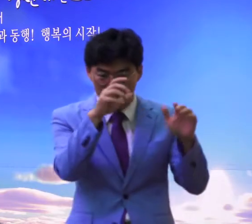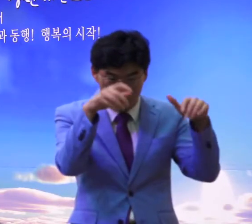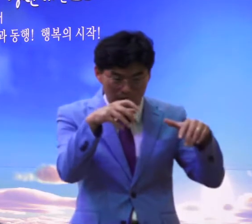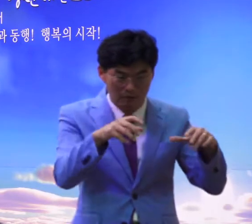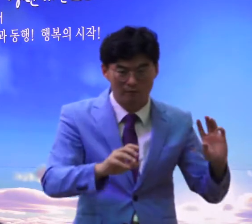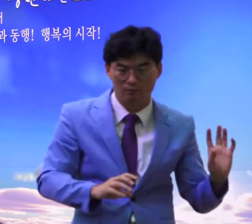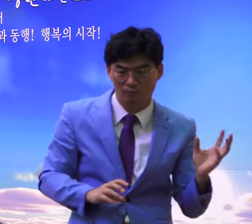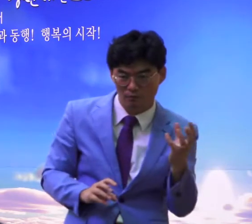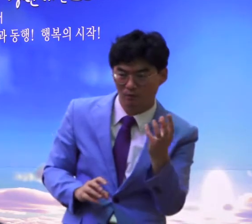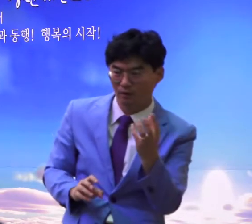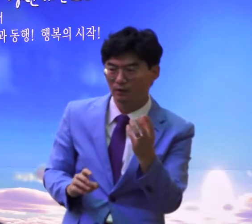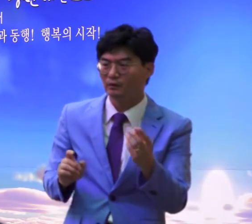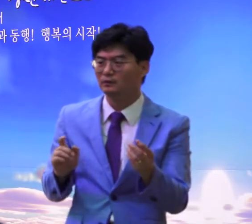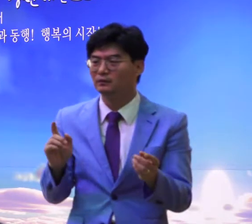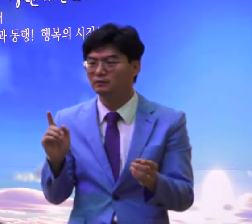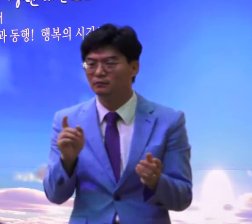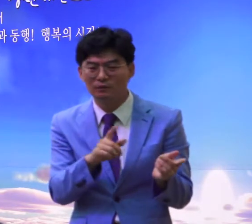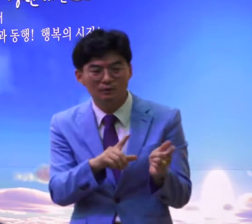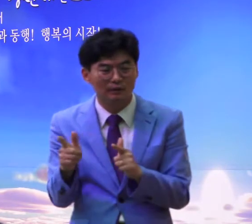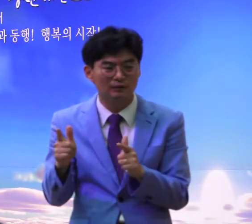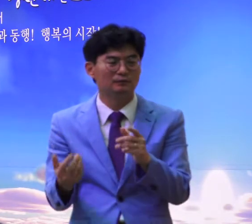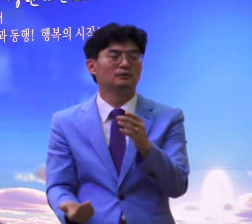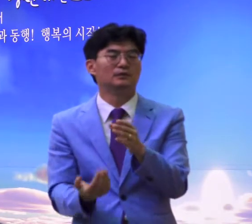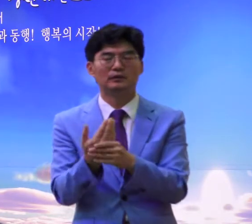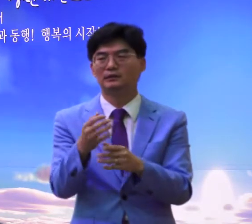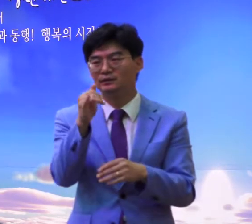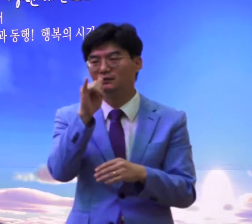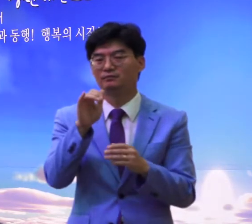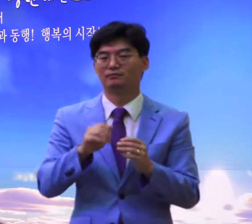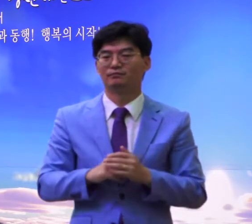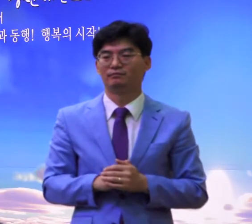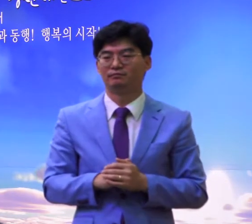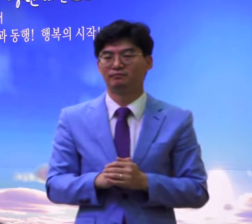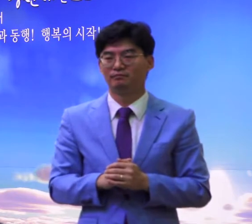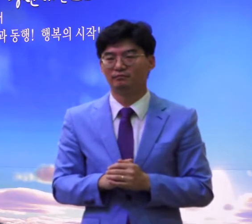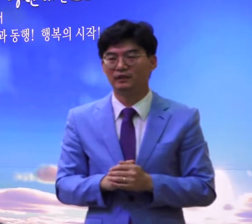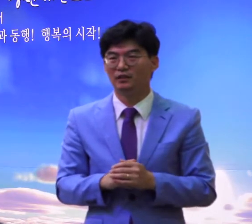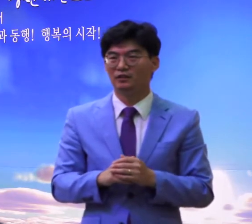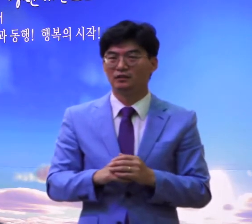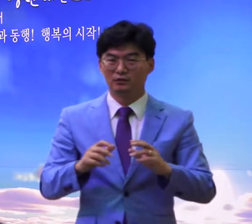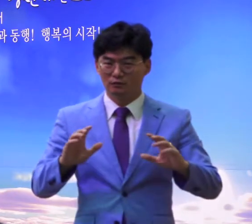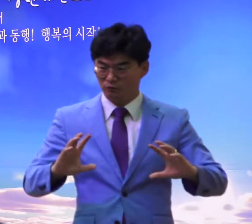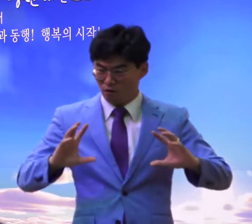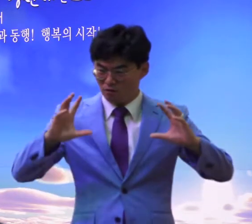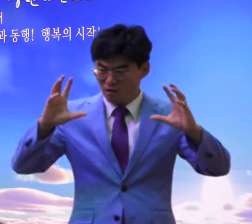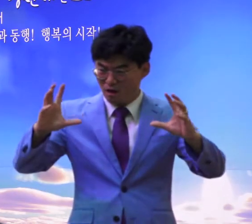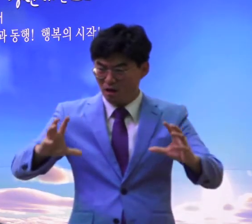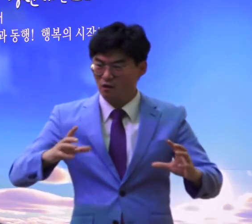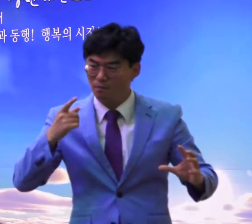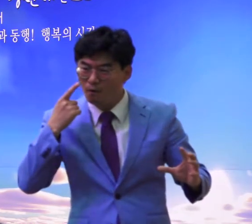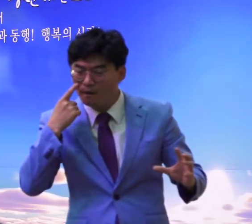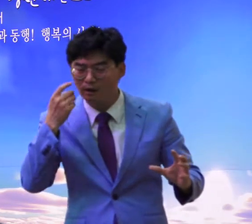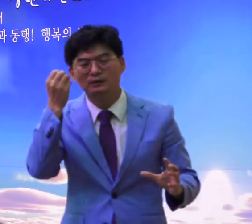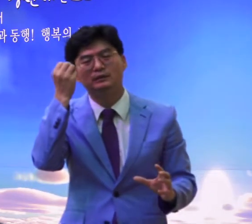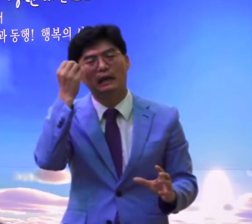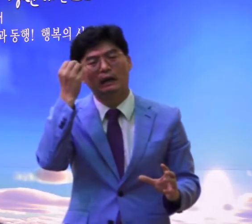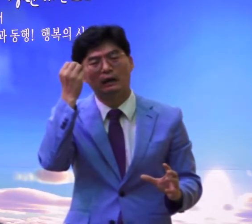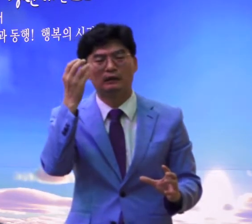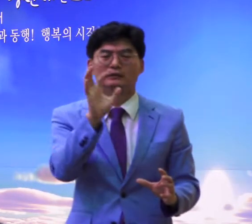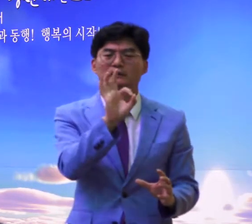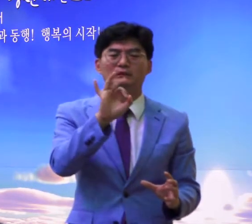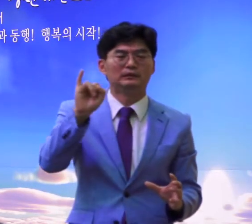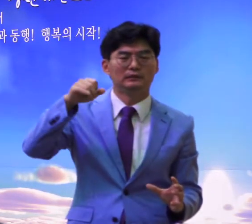속에서도 계속 되어왔던 것들이고 또 이런 현상들이 지금은 전 세계적인 현상들,